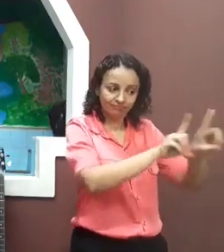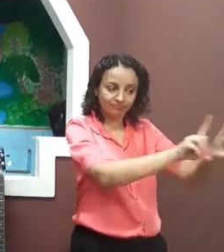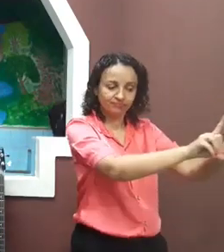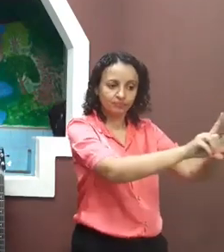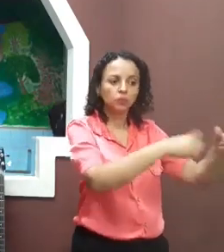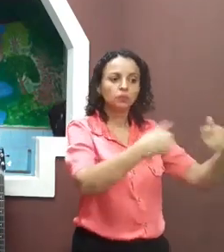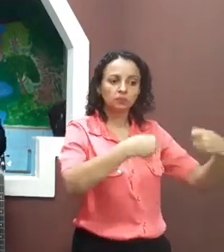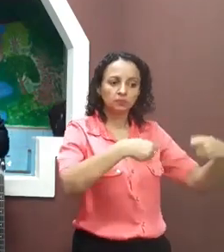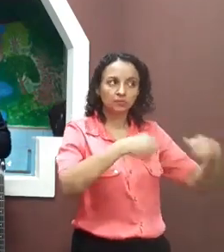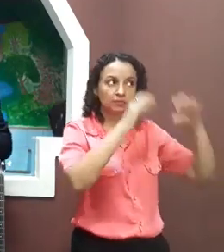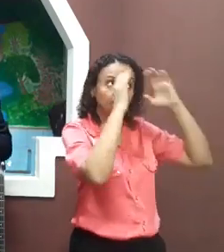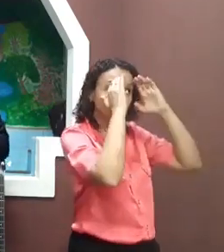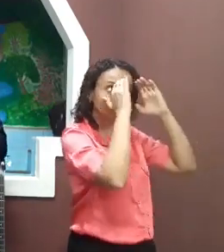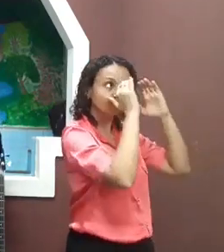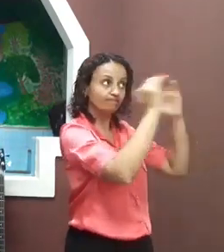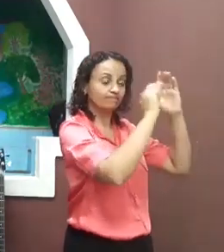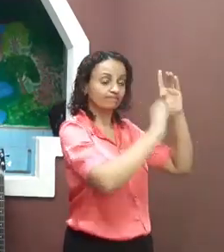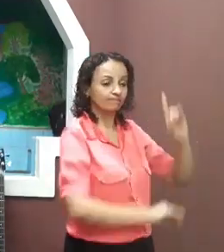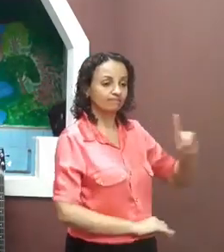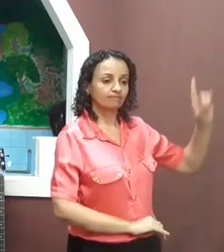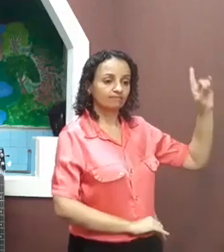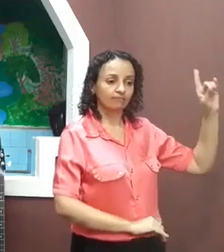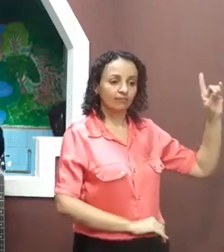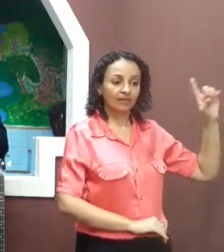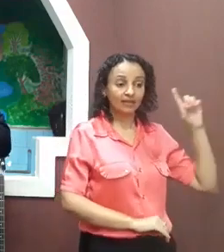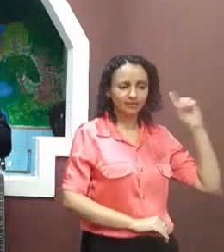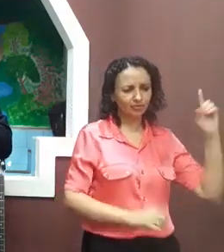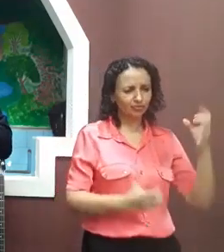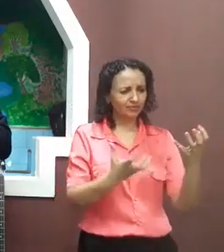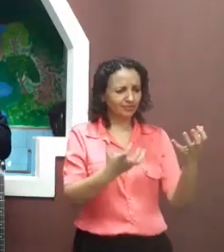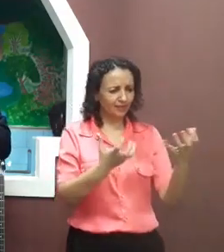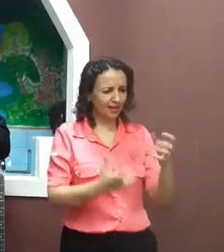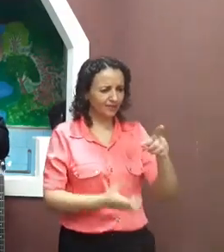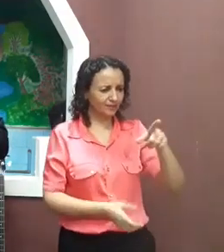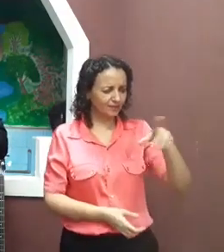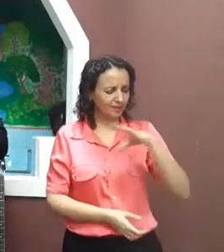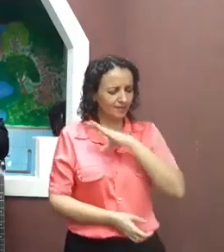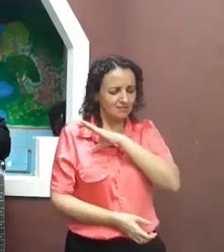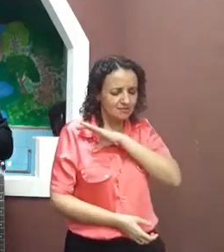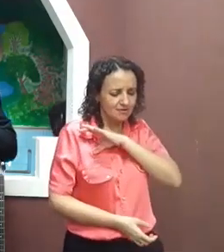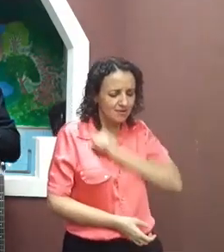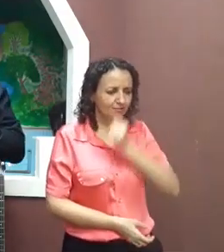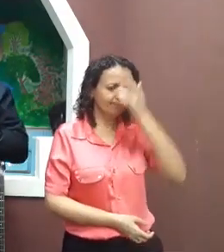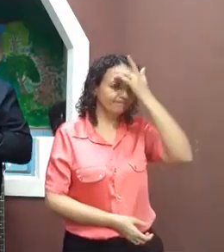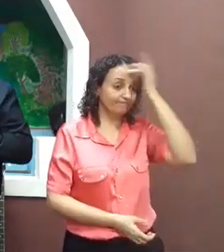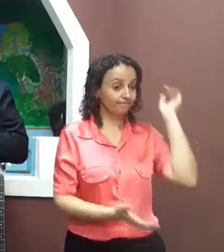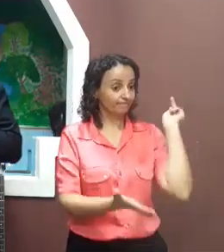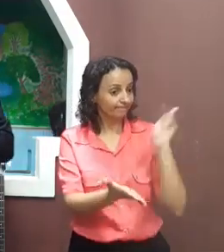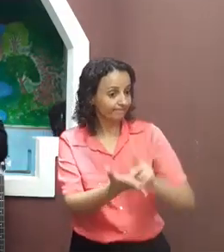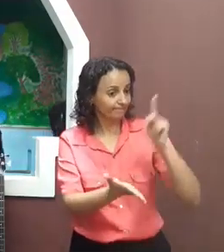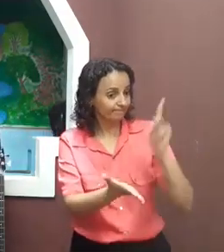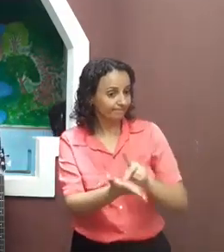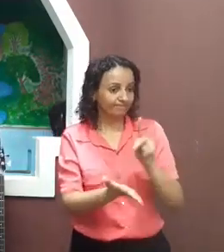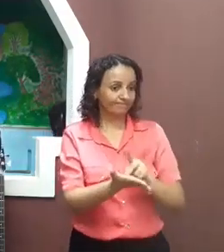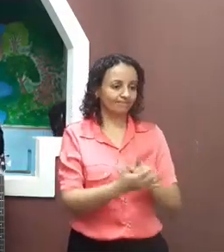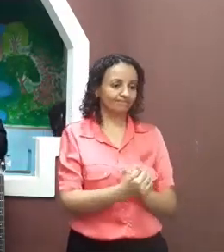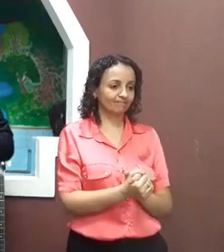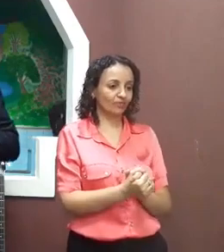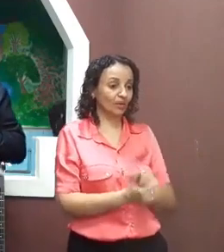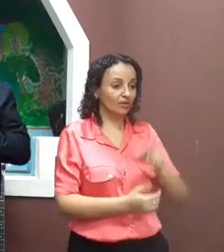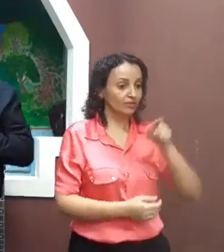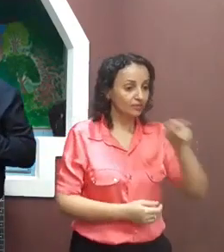Você precisa, Deus quer que você ame pessoas reais. Então é para você